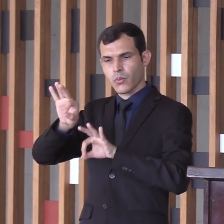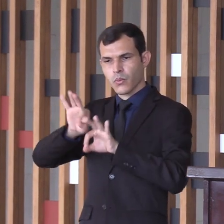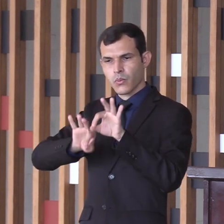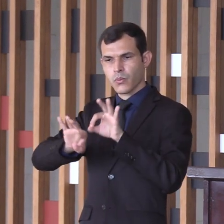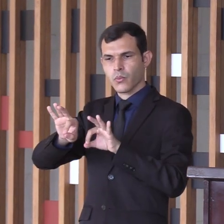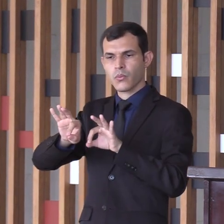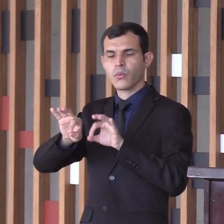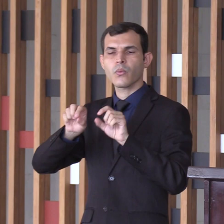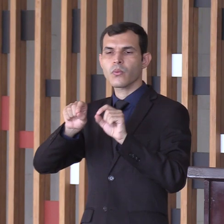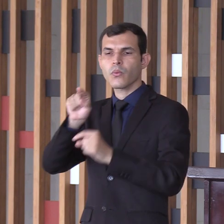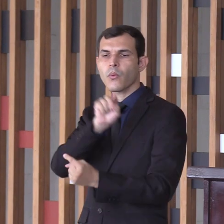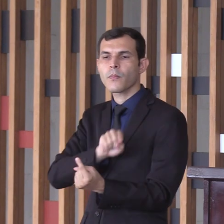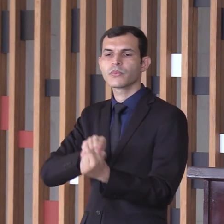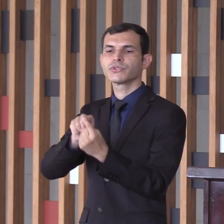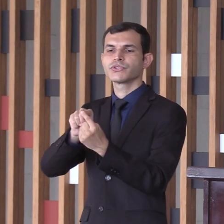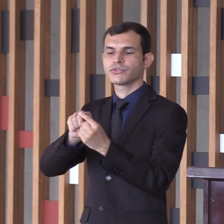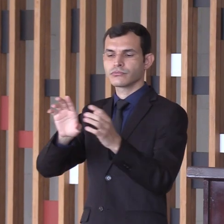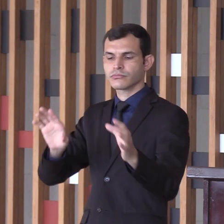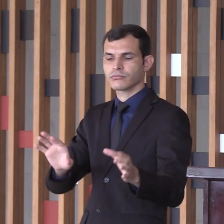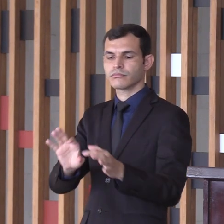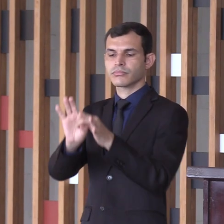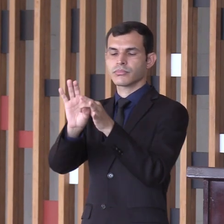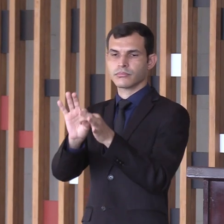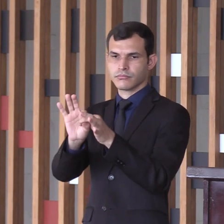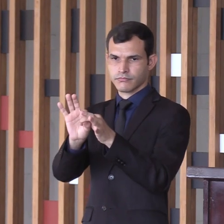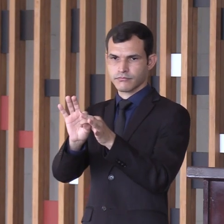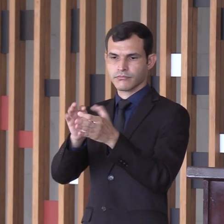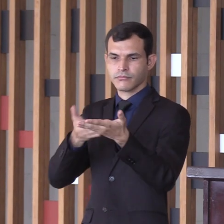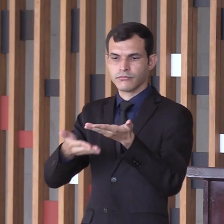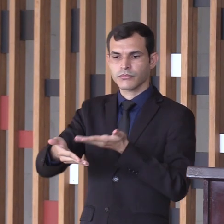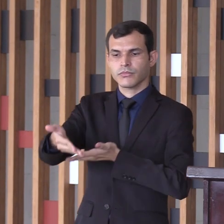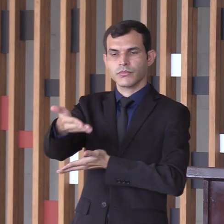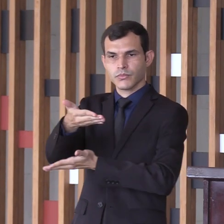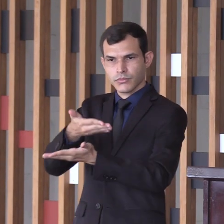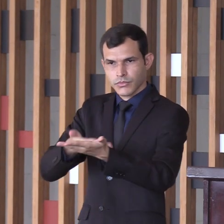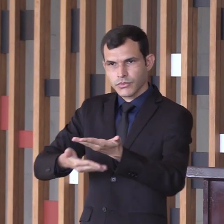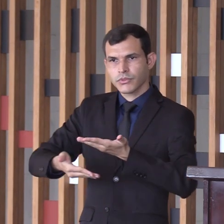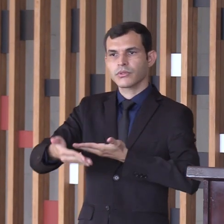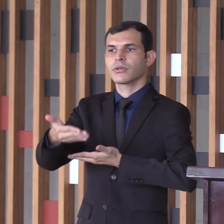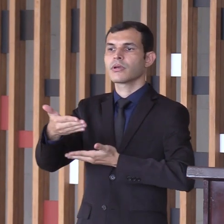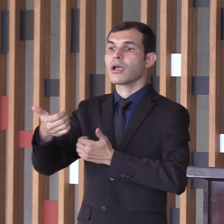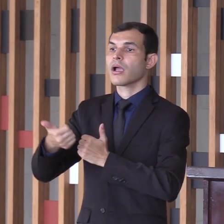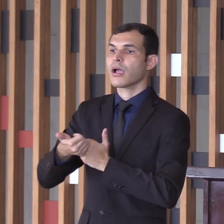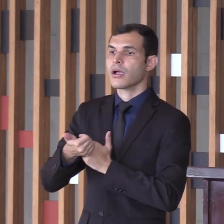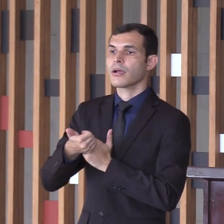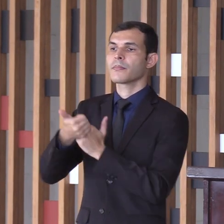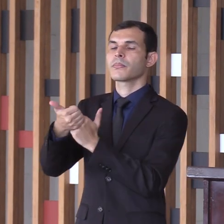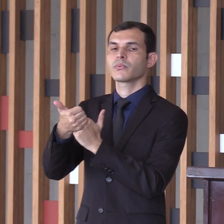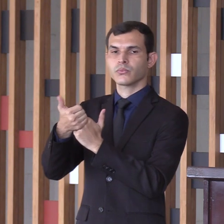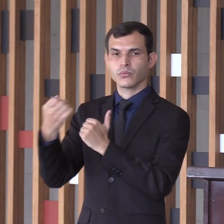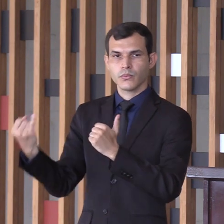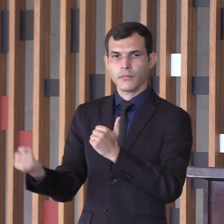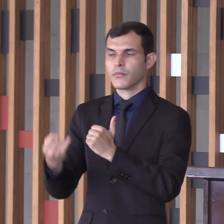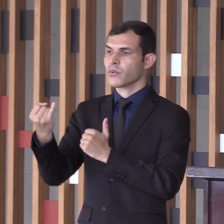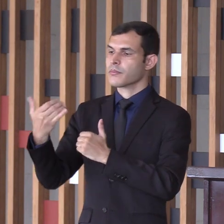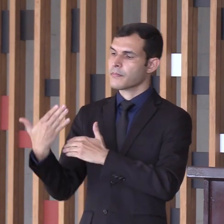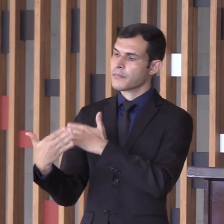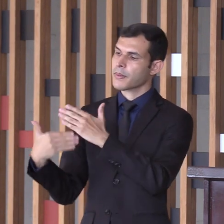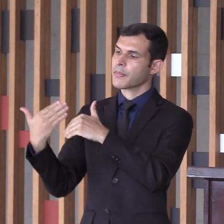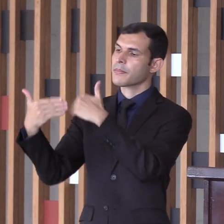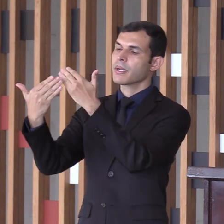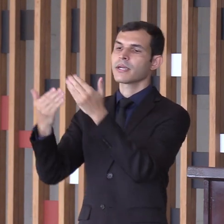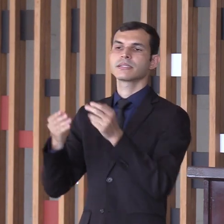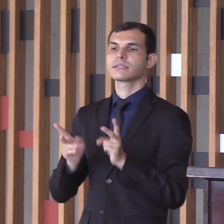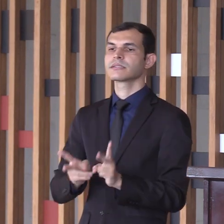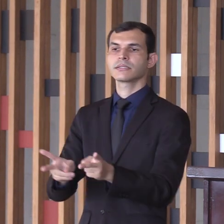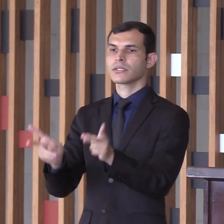e estabelecer um canal de diálogo fluido e franco com atores relevantes no processo, sempre em coordenação